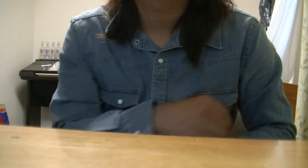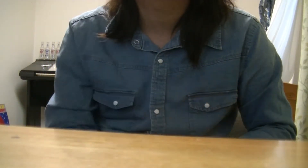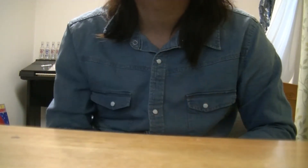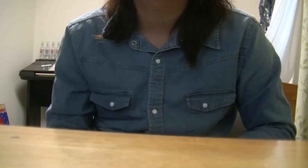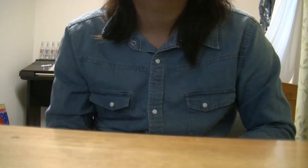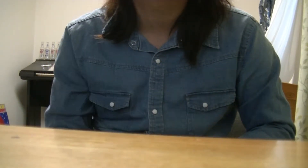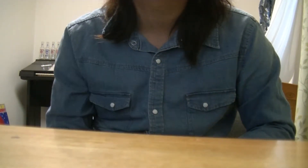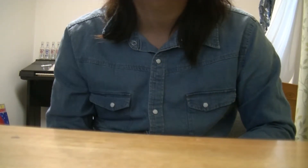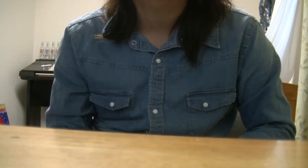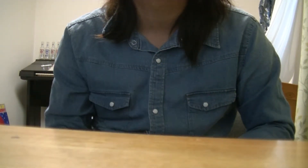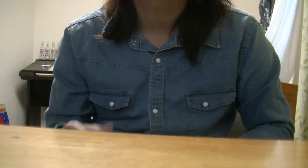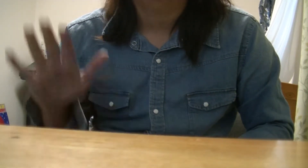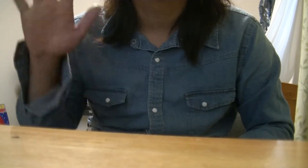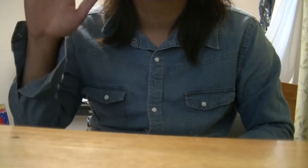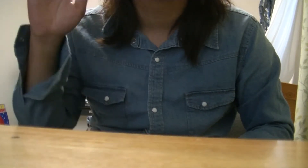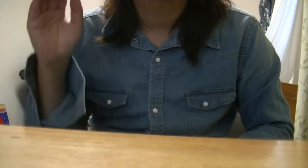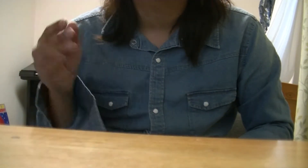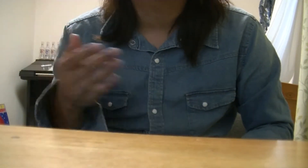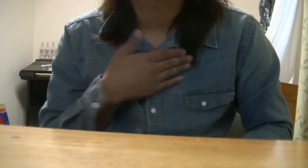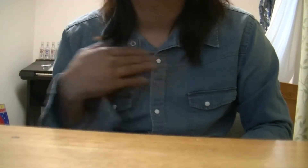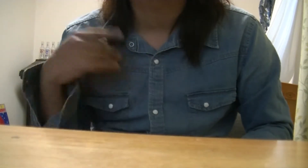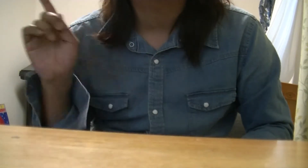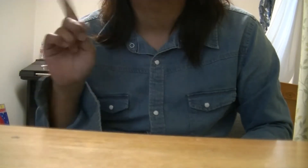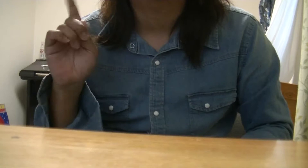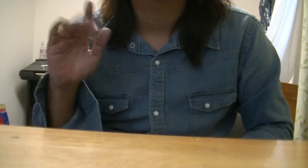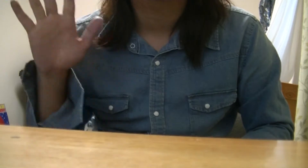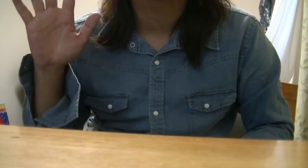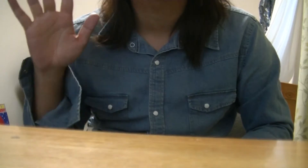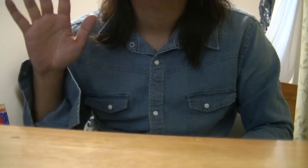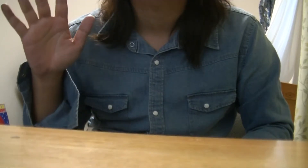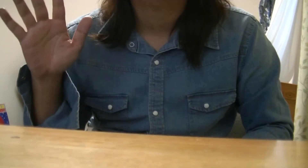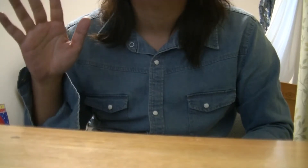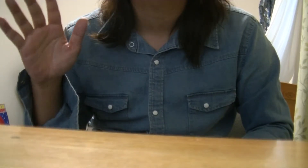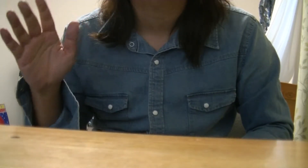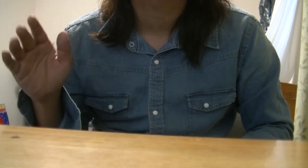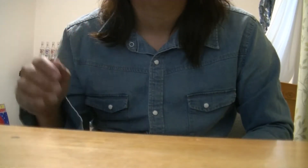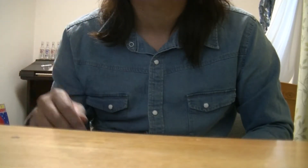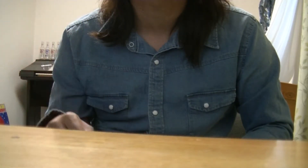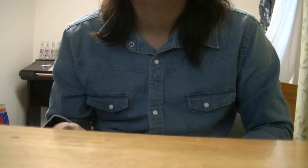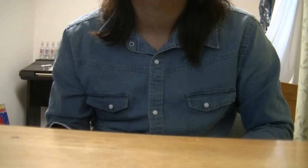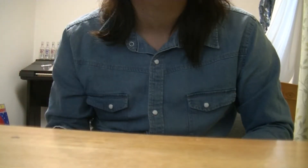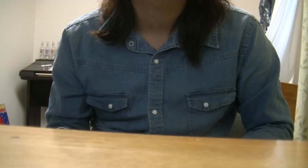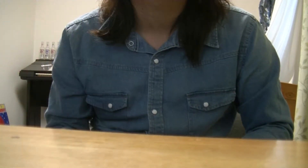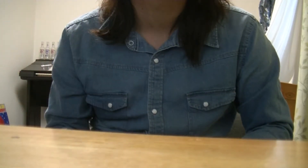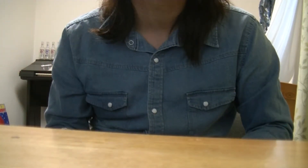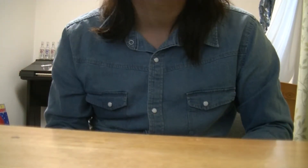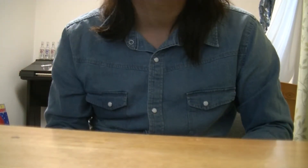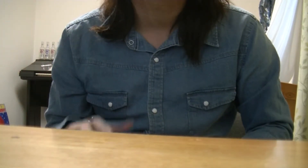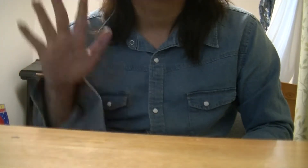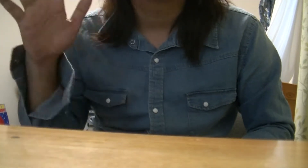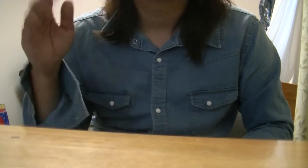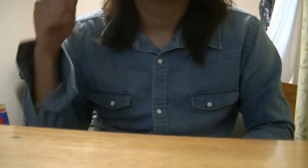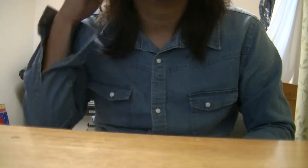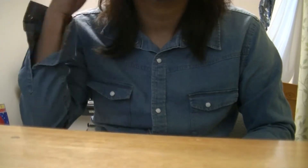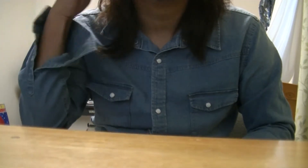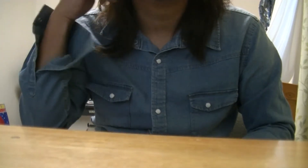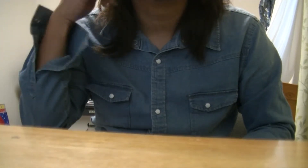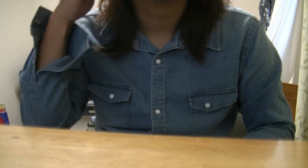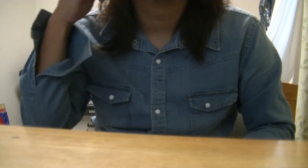らちょっと手を挙げていただいていいでしょうか。今山下さんが挙げるんじゃないかなってちょっと期待したんですけど一応場の空気を読んで読めた